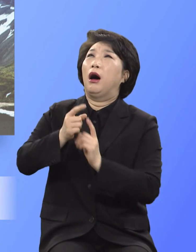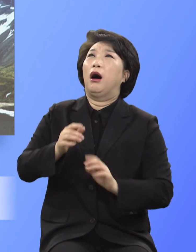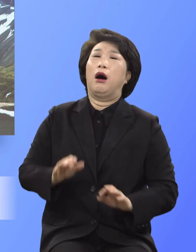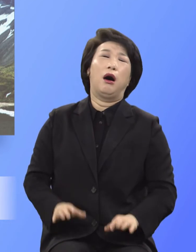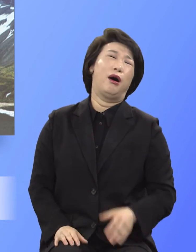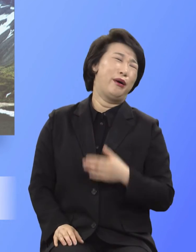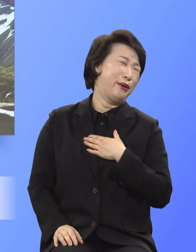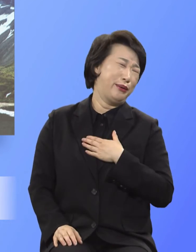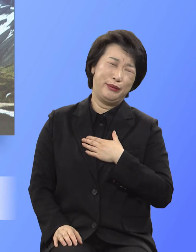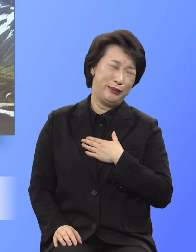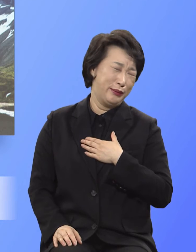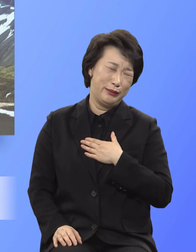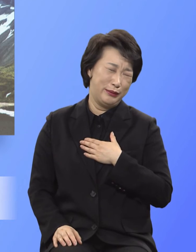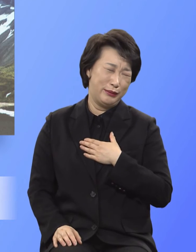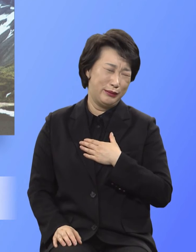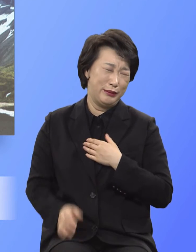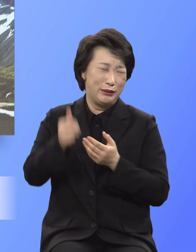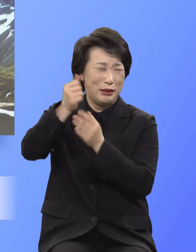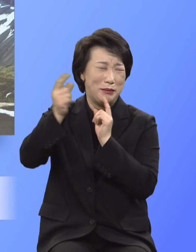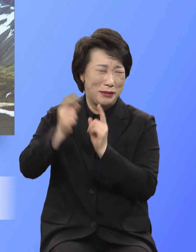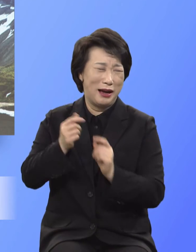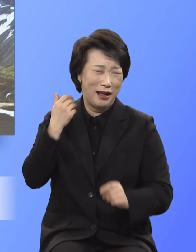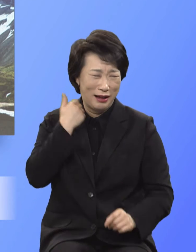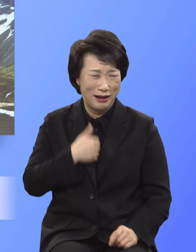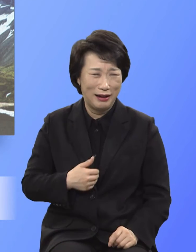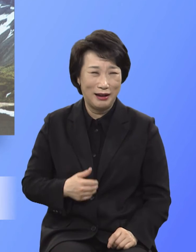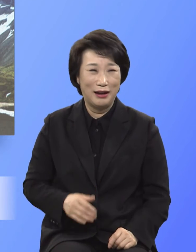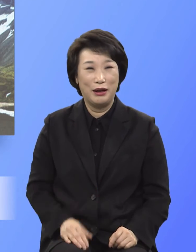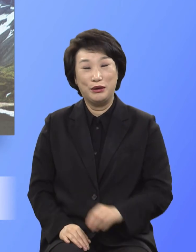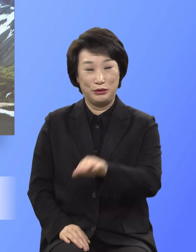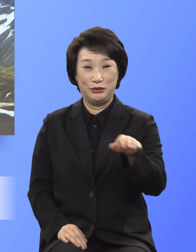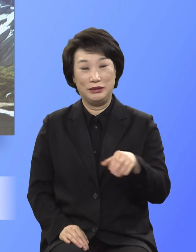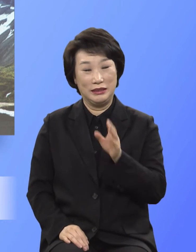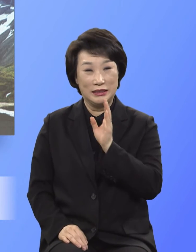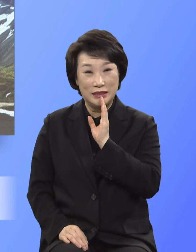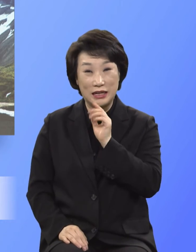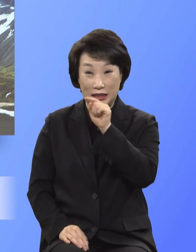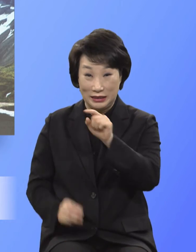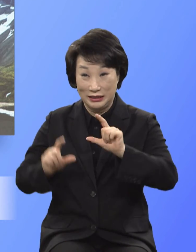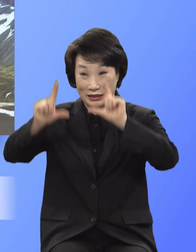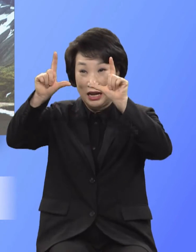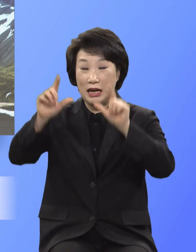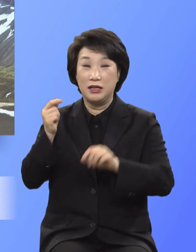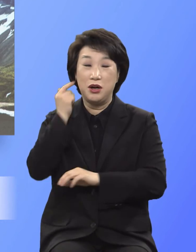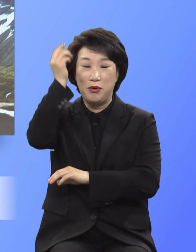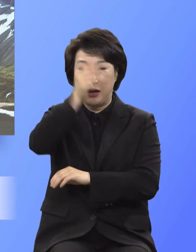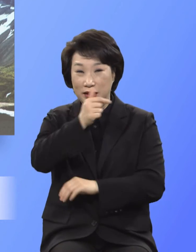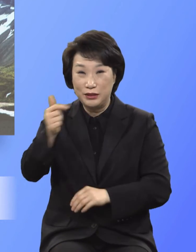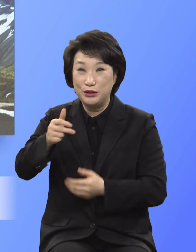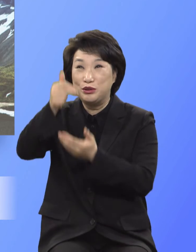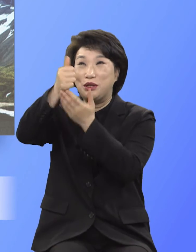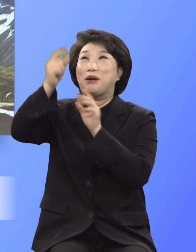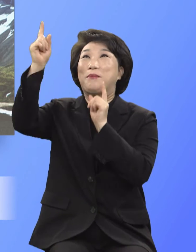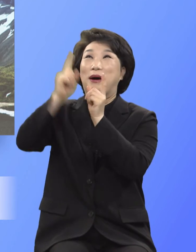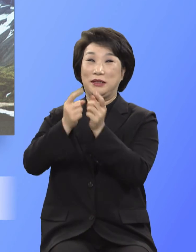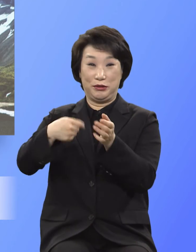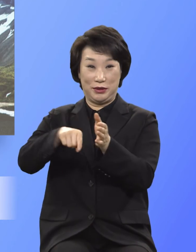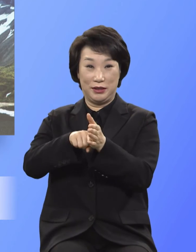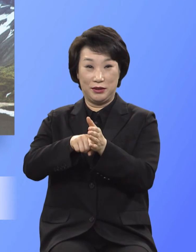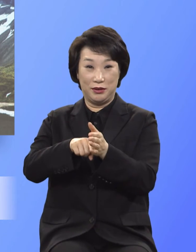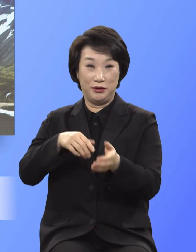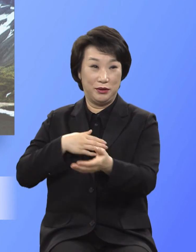면목으로 그 앞에 서리요. 우리는 정말로 그날의 영광스러운 주님 뵙기